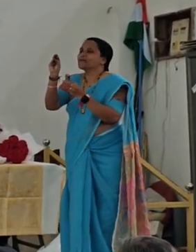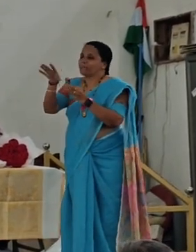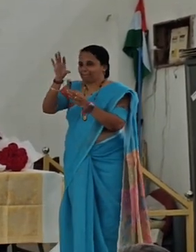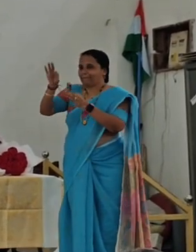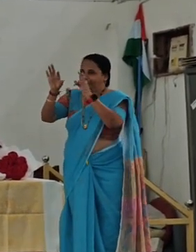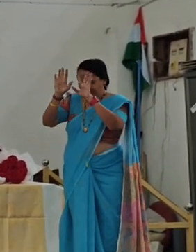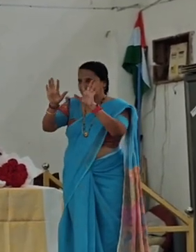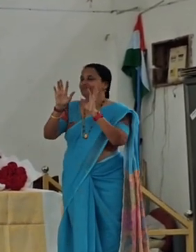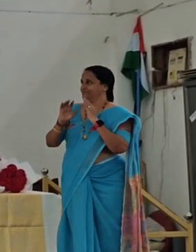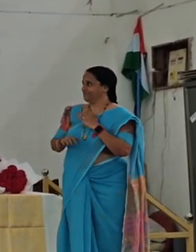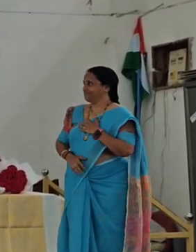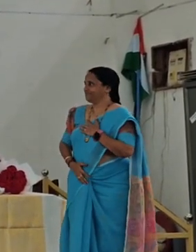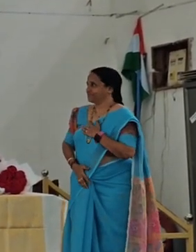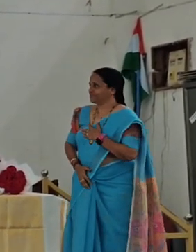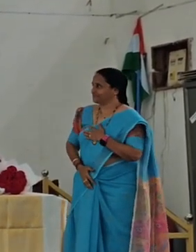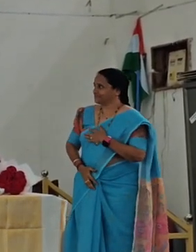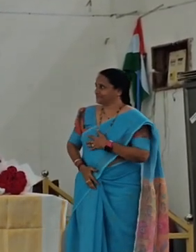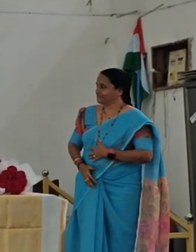మనకునే